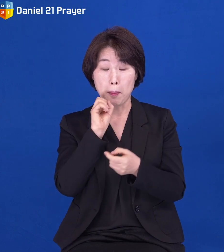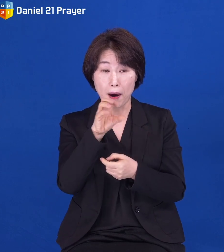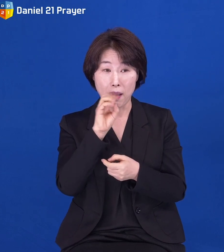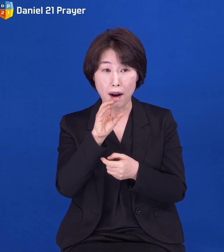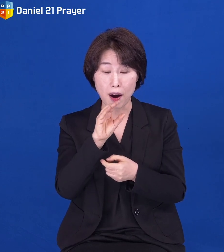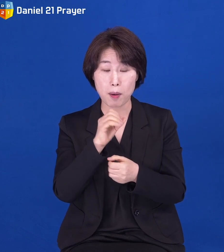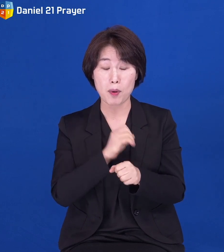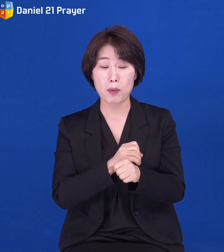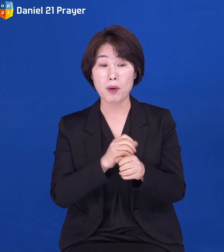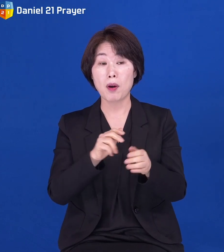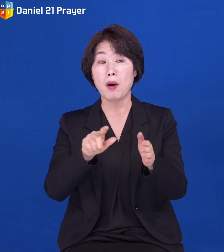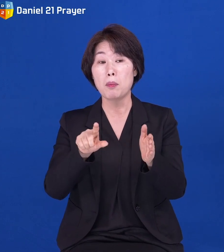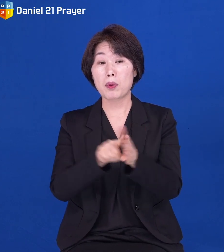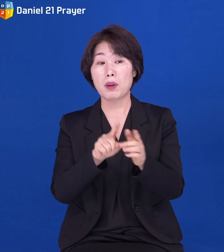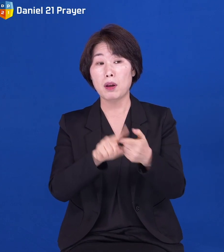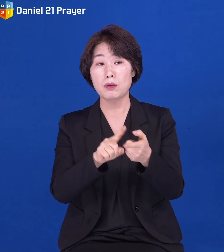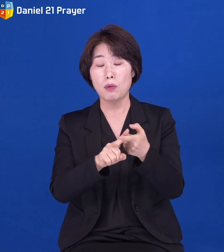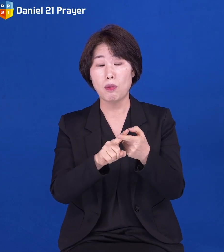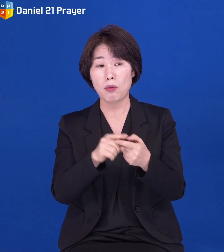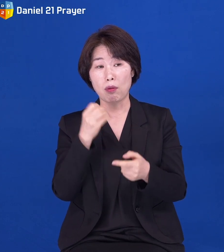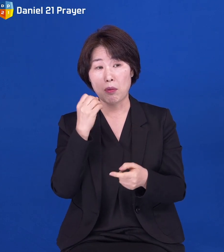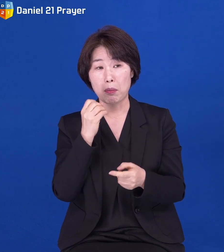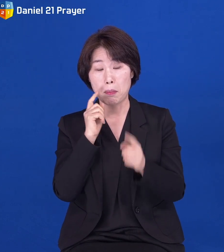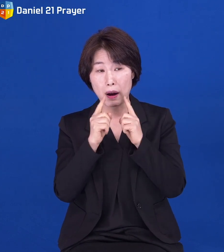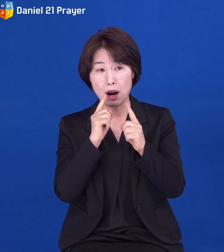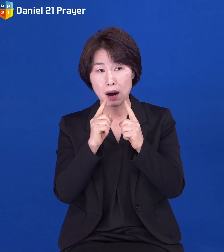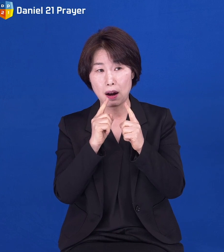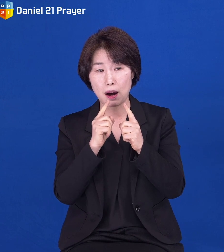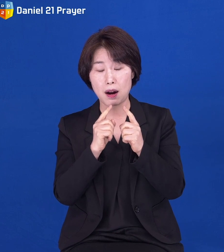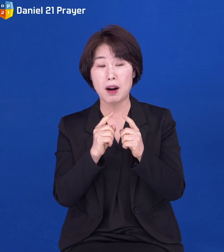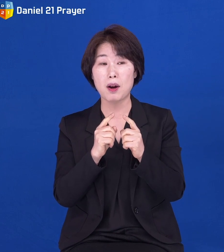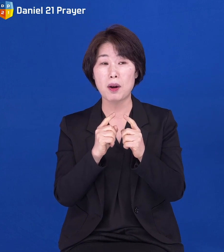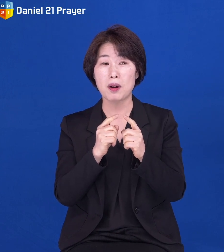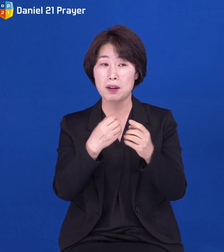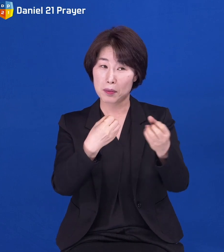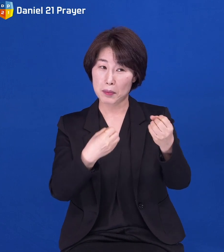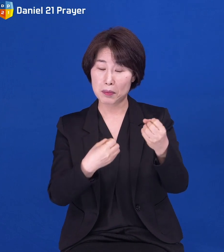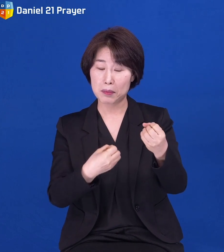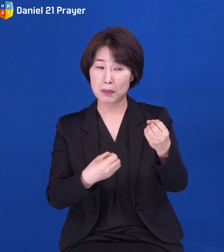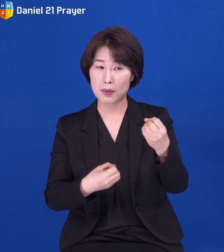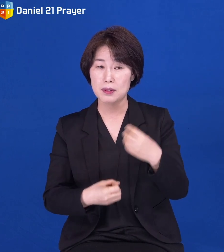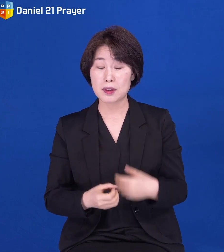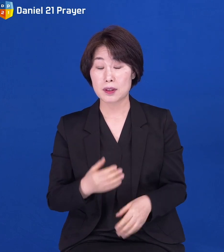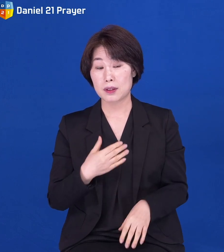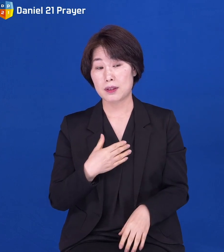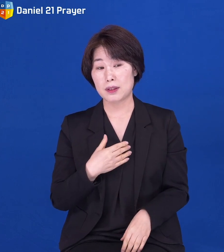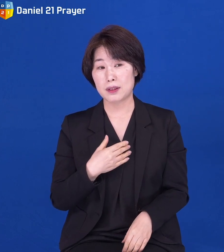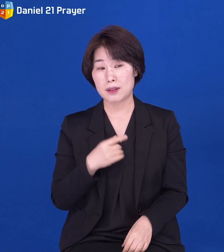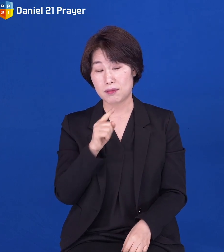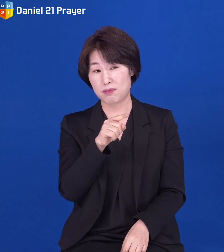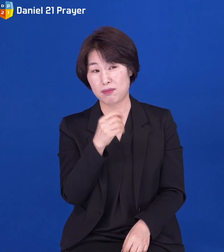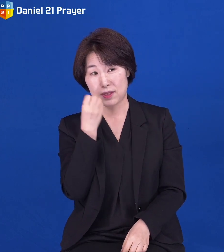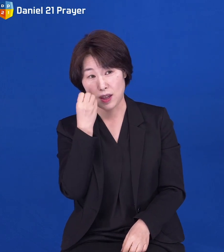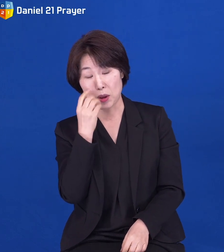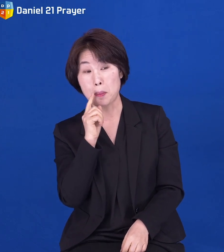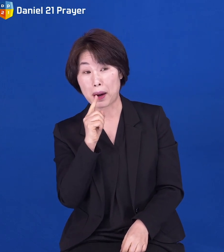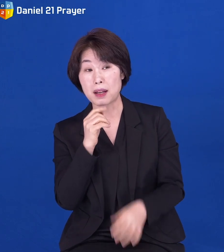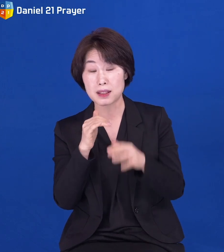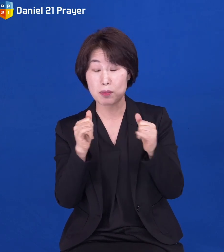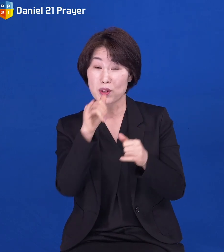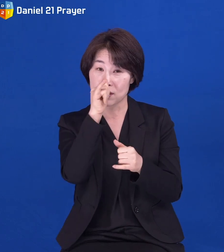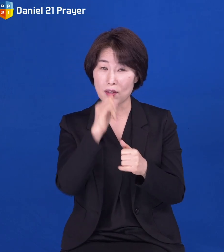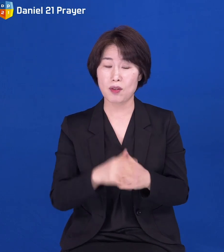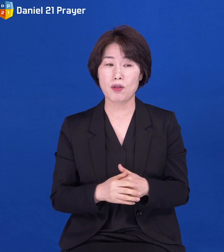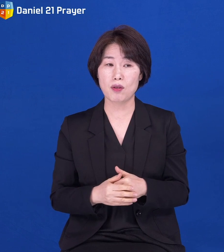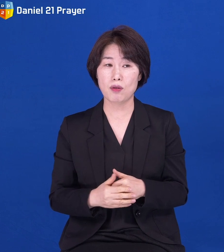해? 저는 막 맨날 이런 소리만 들으니까 제가 나중에 또 어떤 언니한테는 또 막 좀 혼이 난